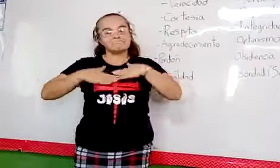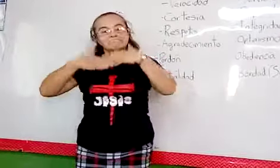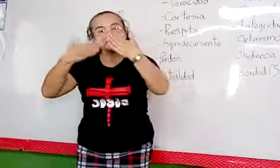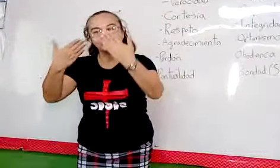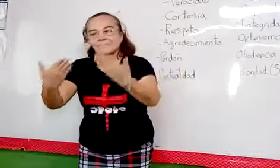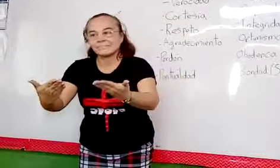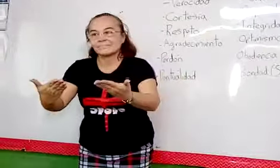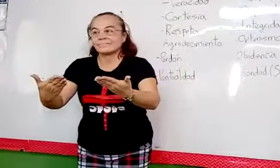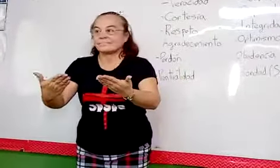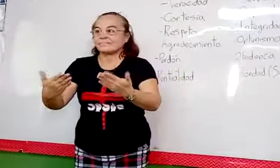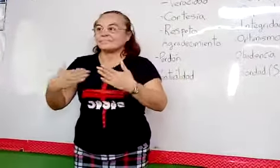Gracias.